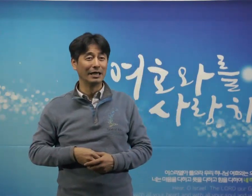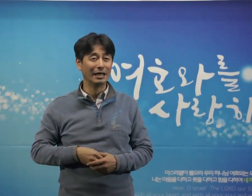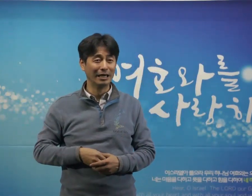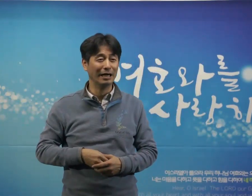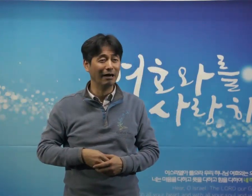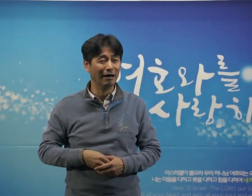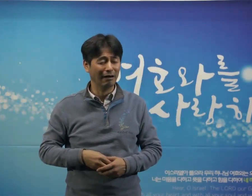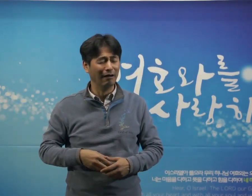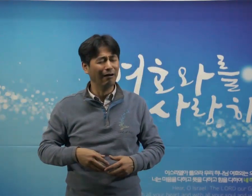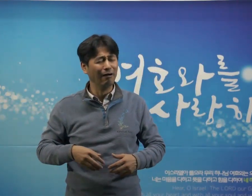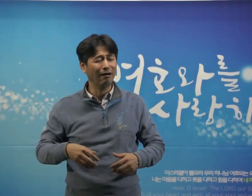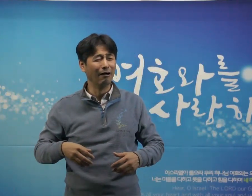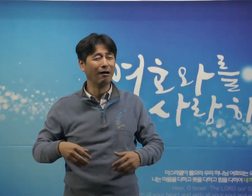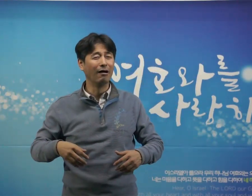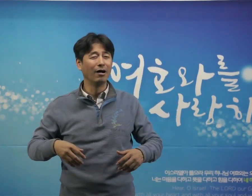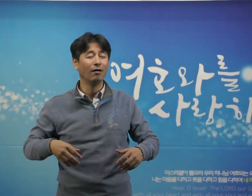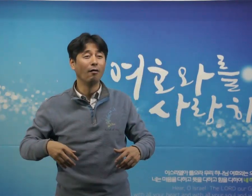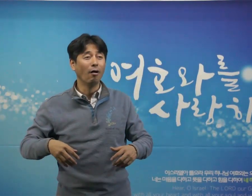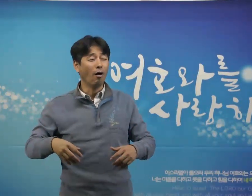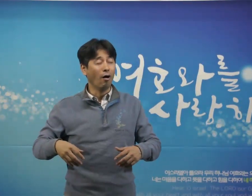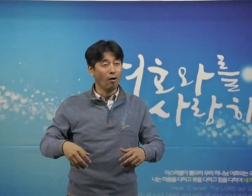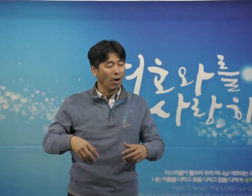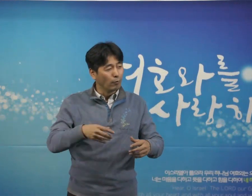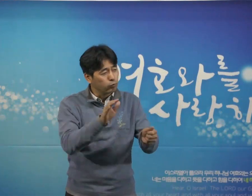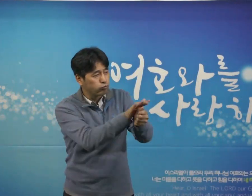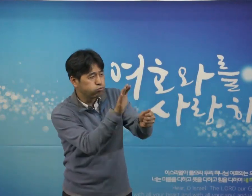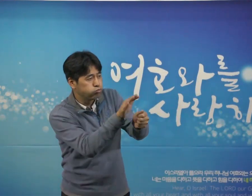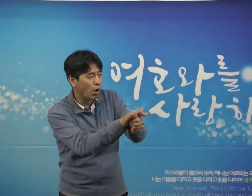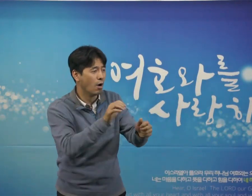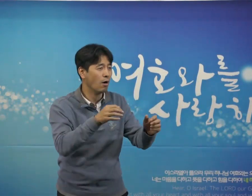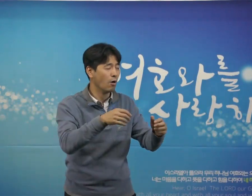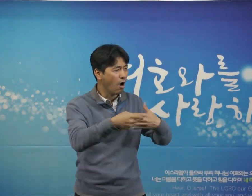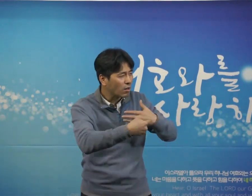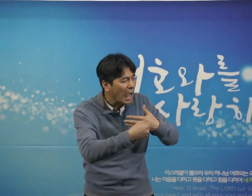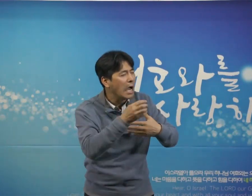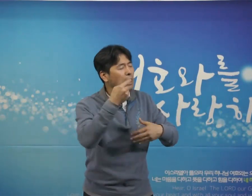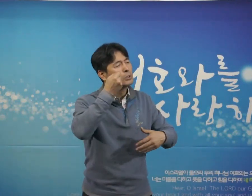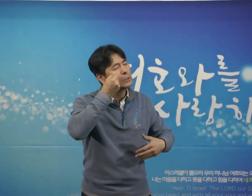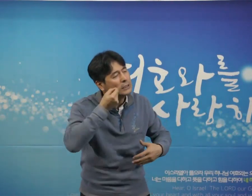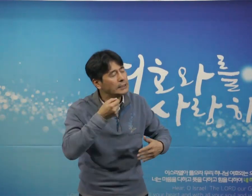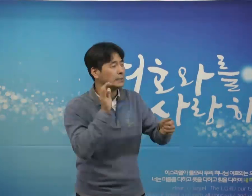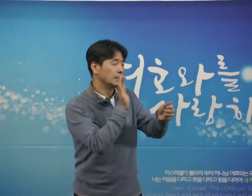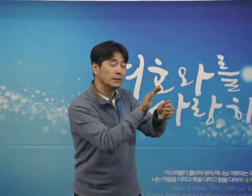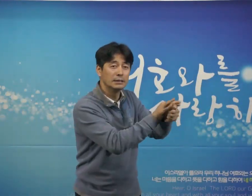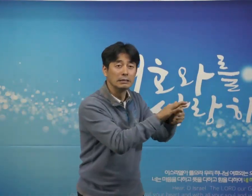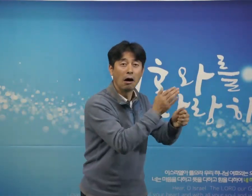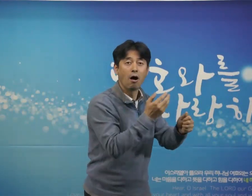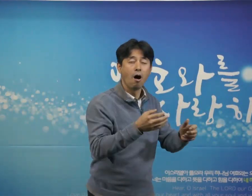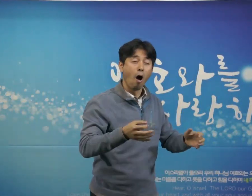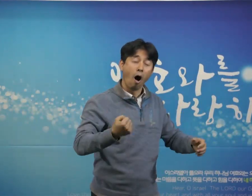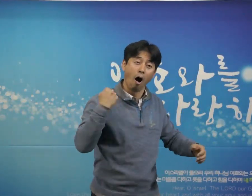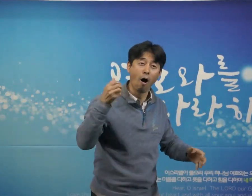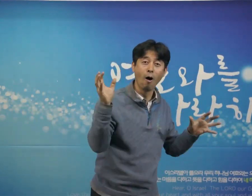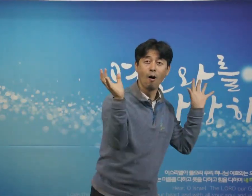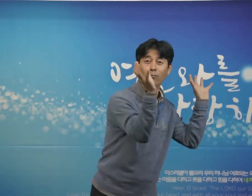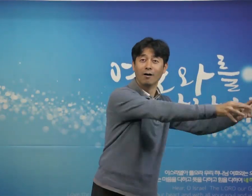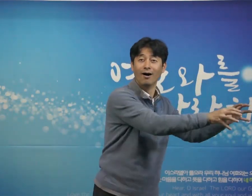여러 가지 언어 장애인들도 있고 그 사람들을 도와주는